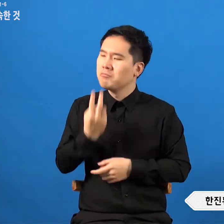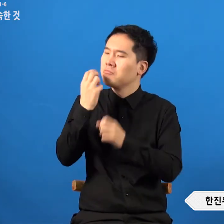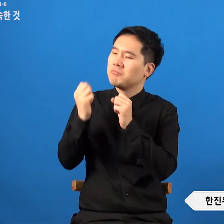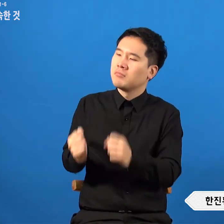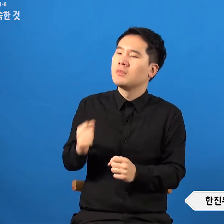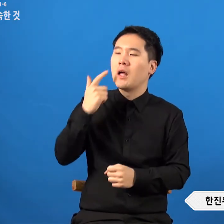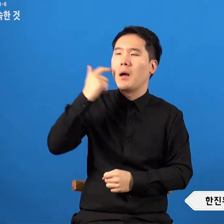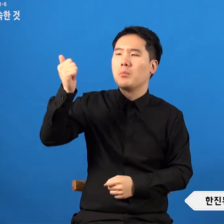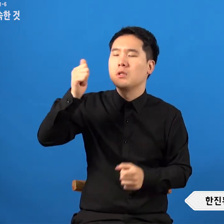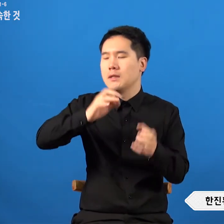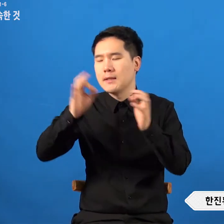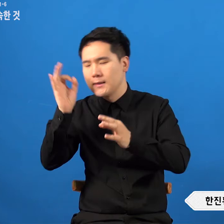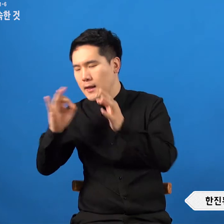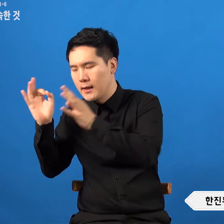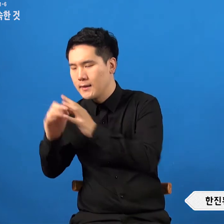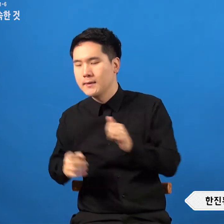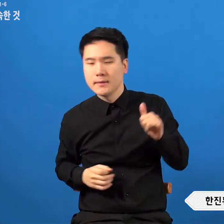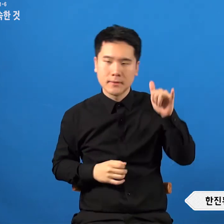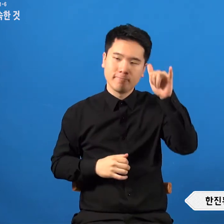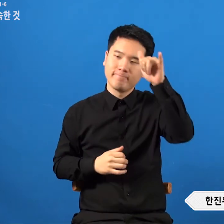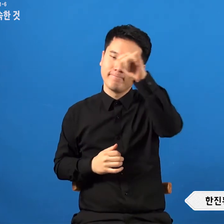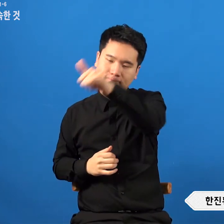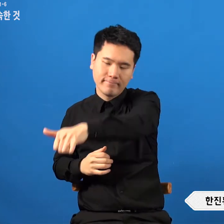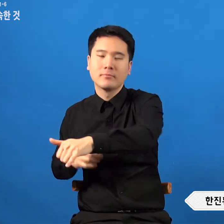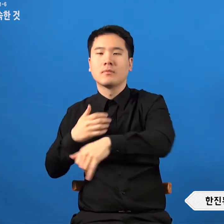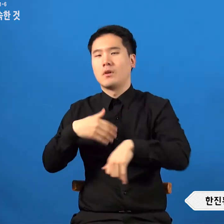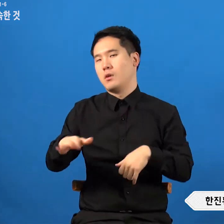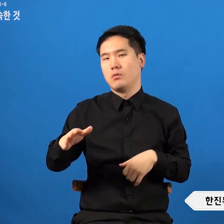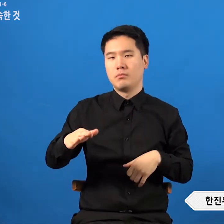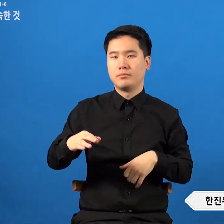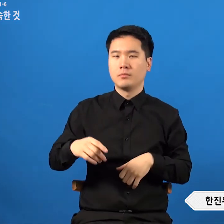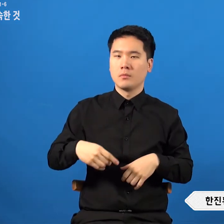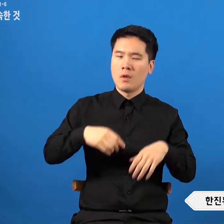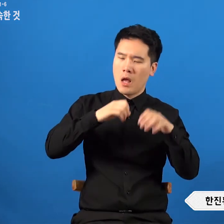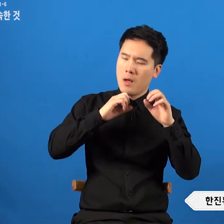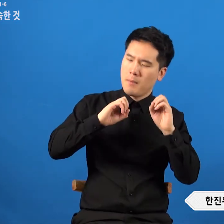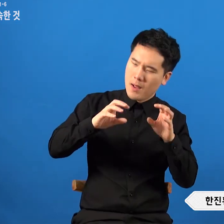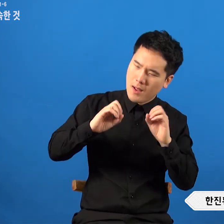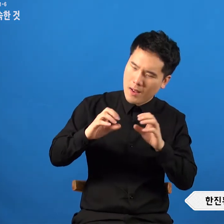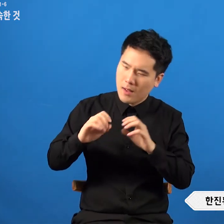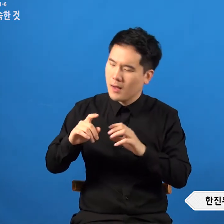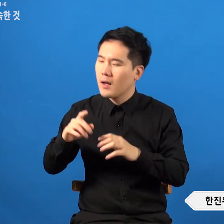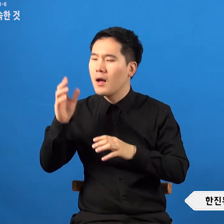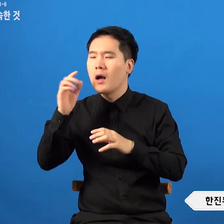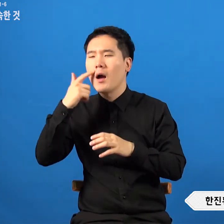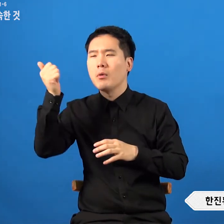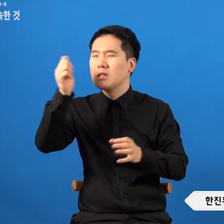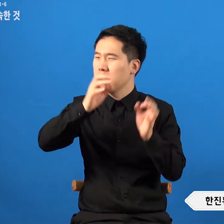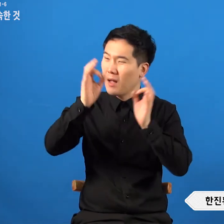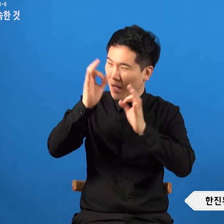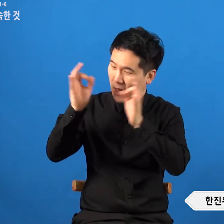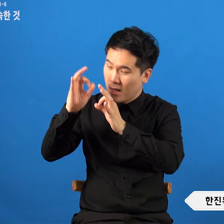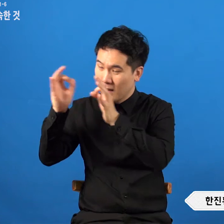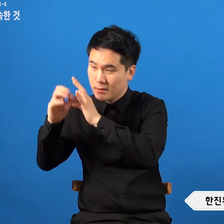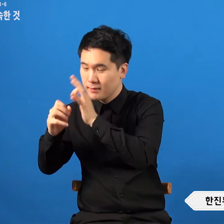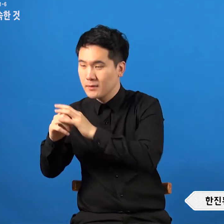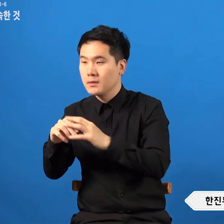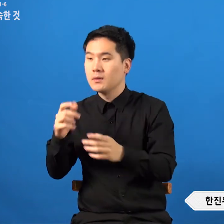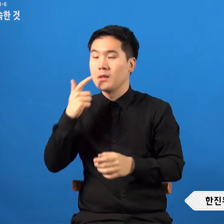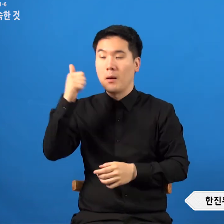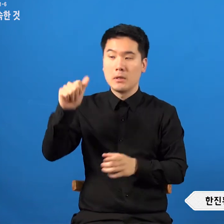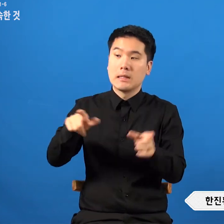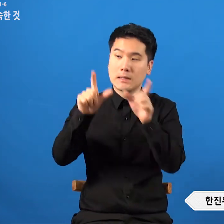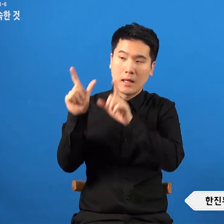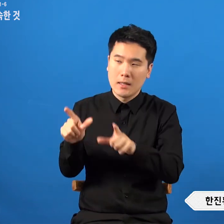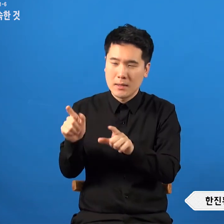찾아서 스웨덴으로 건너갔습니다. 어떻게 수소문을 해가지고 아빠가 사는 그런 작은 아파트를